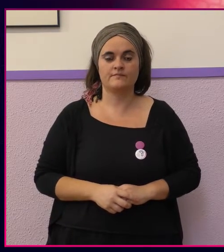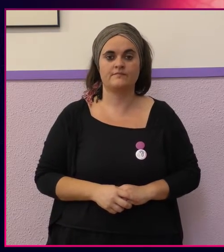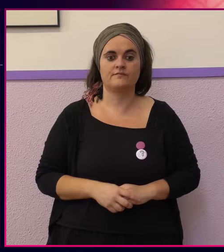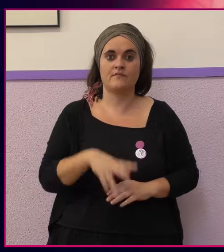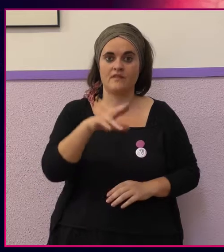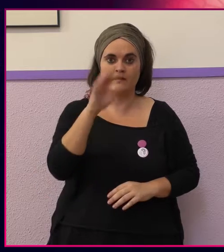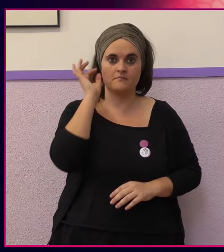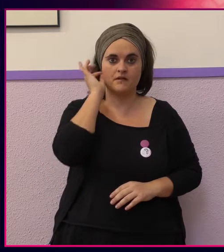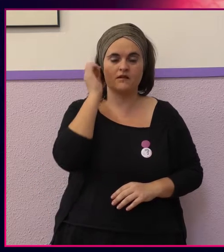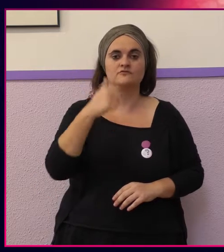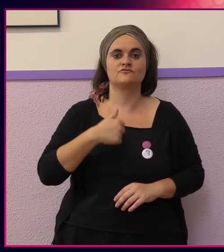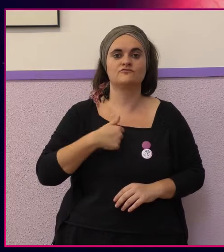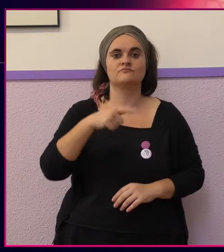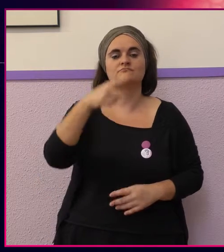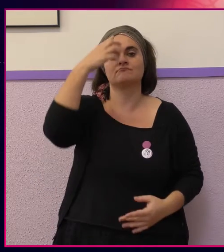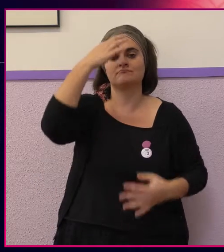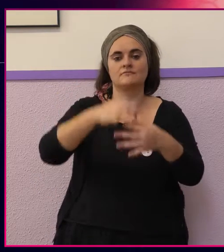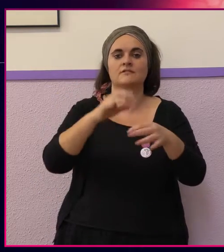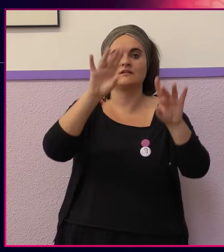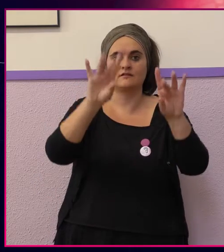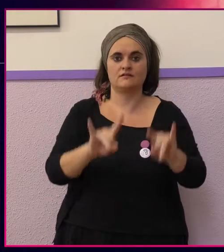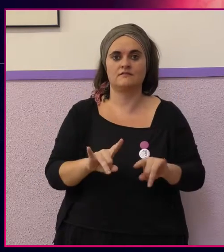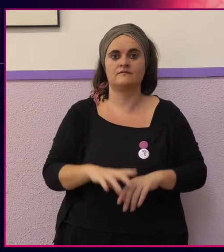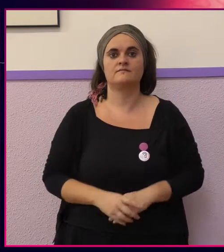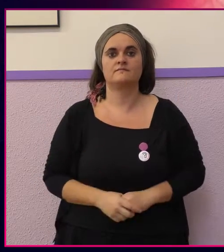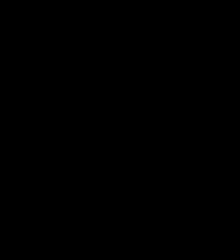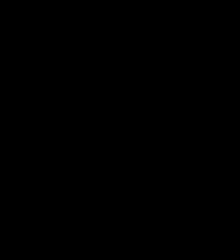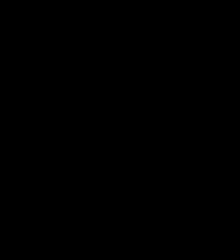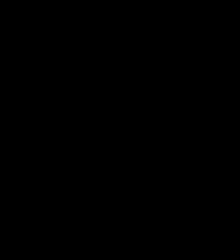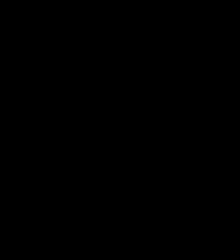hermana yo si te creo